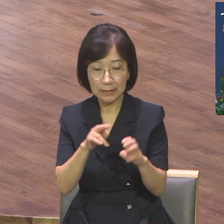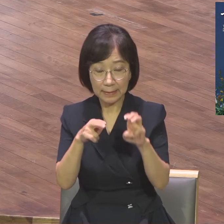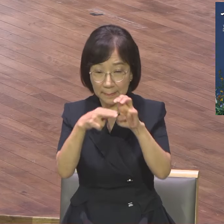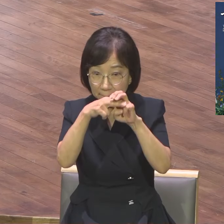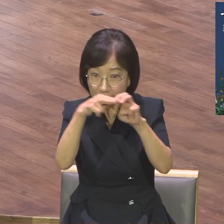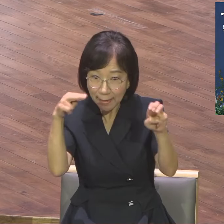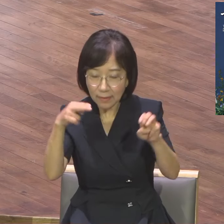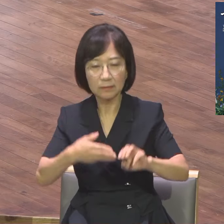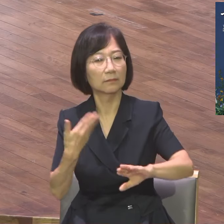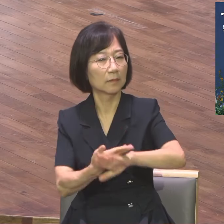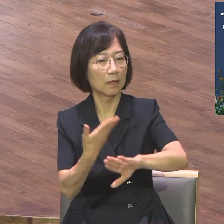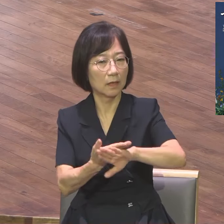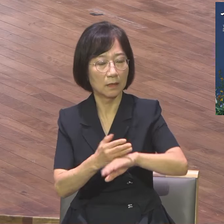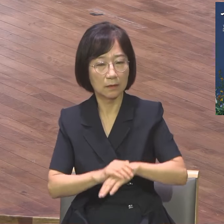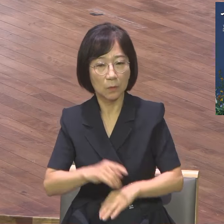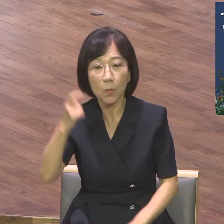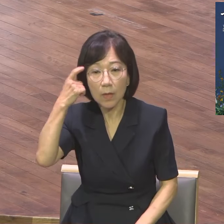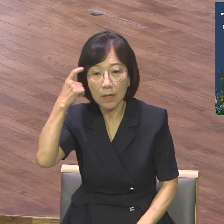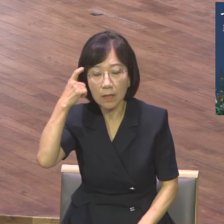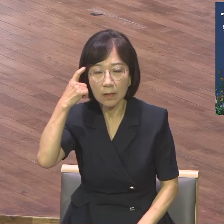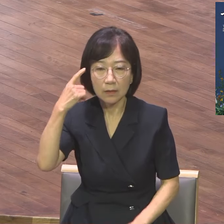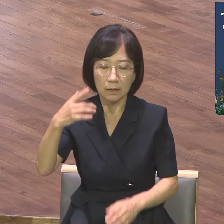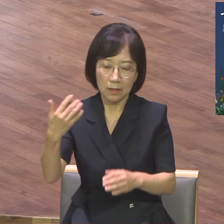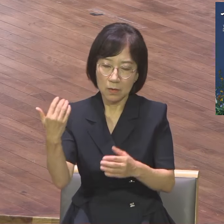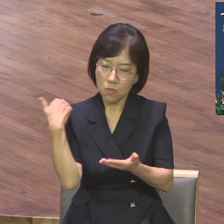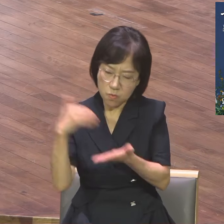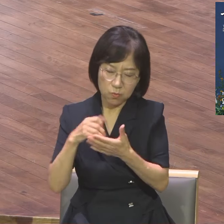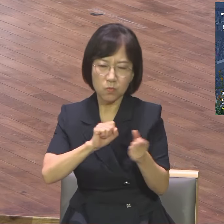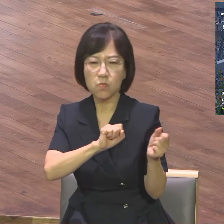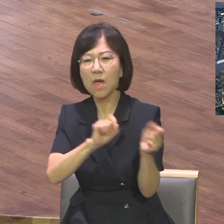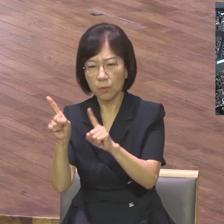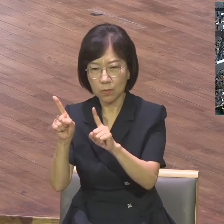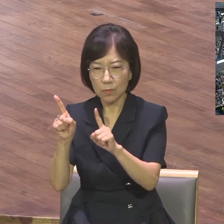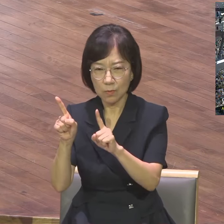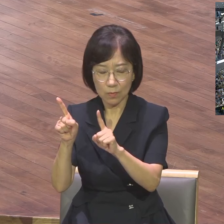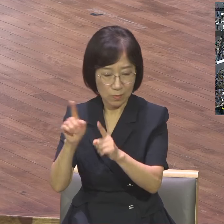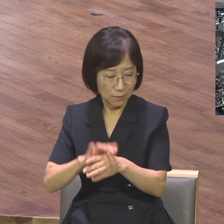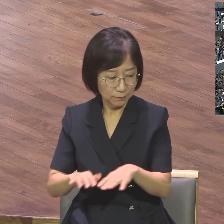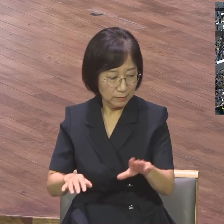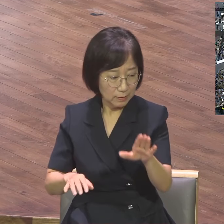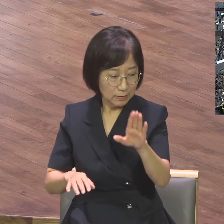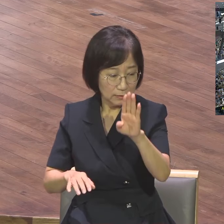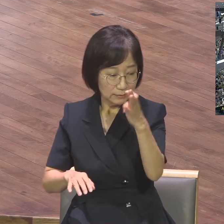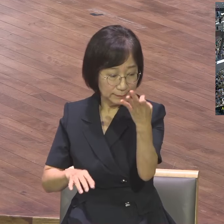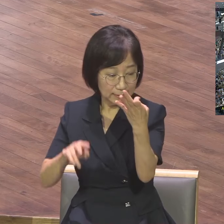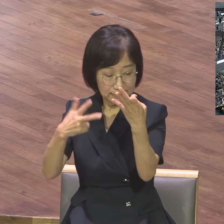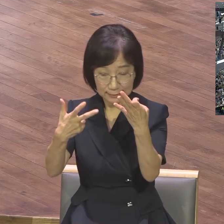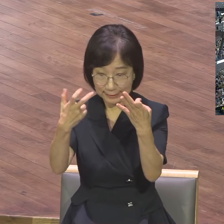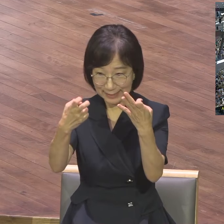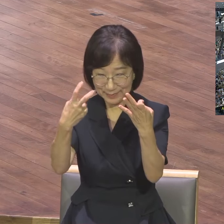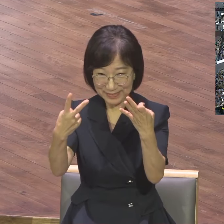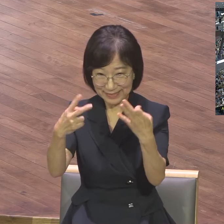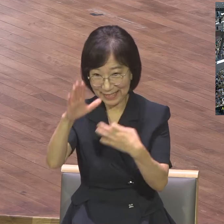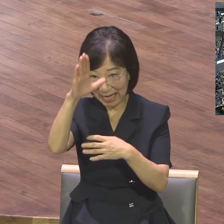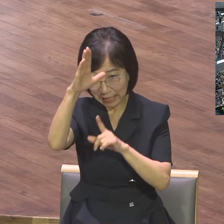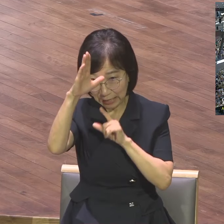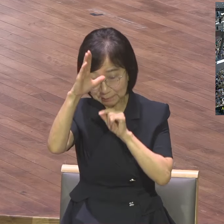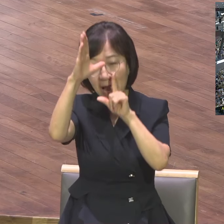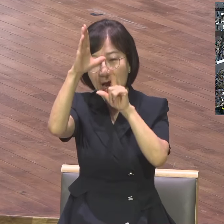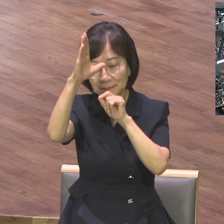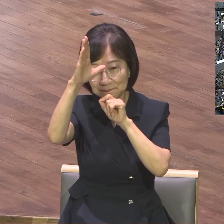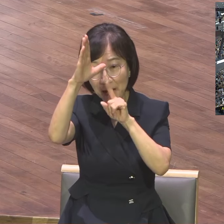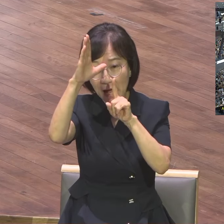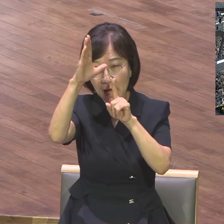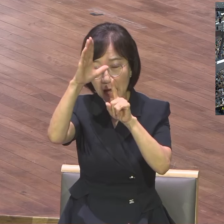회복의 길로 들었습니다. 72절입니다. 닭이 곧 두 번째 울더라. 이에